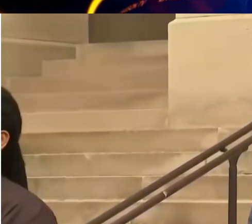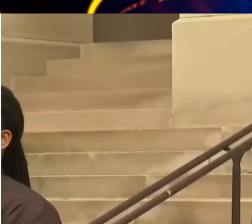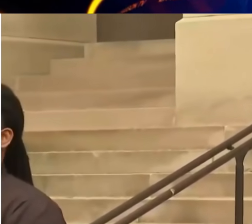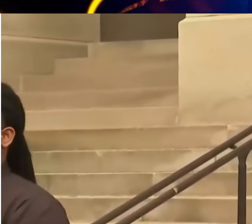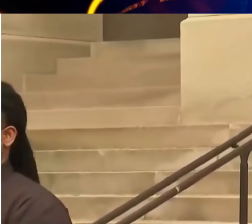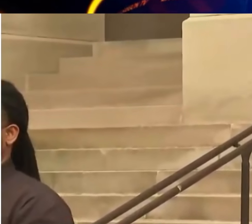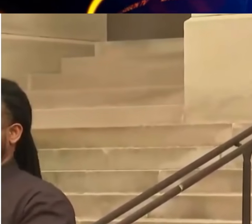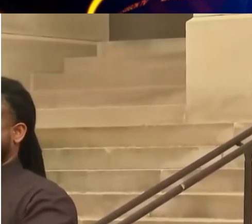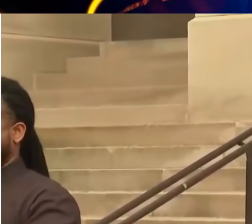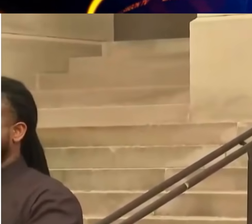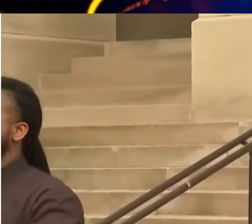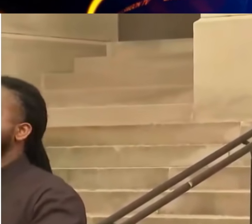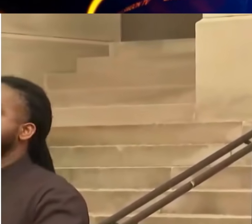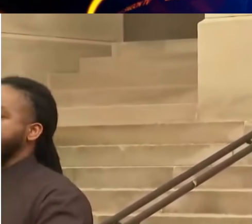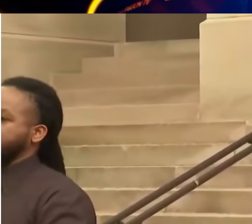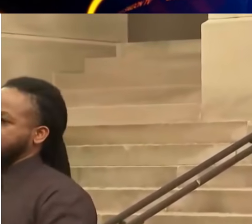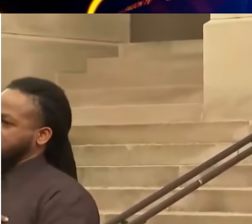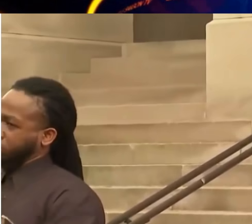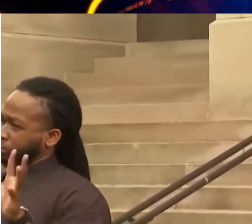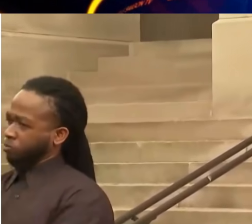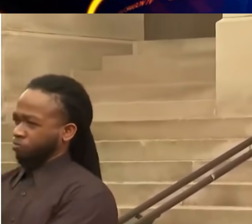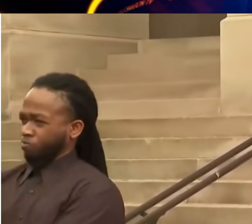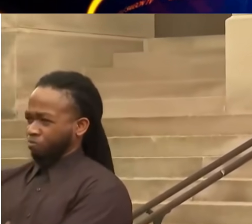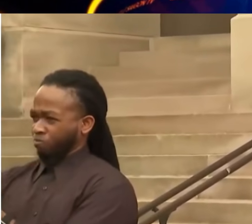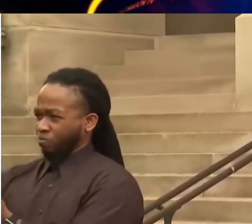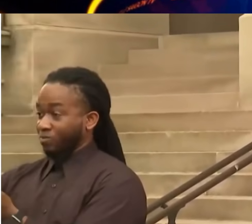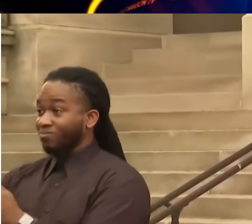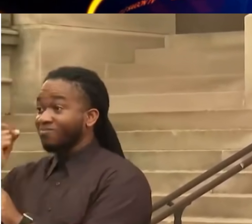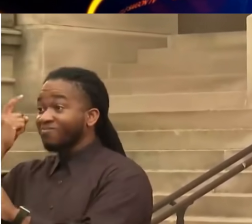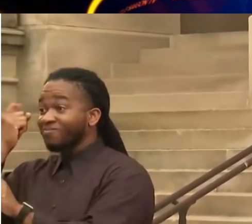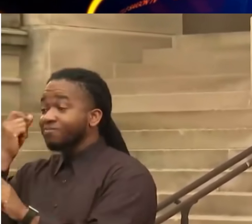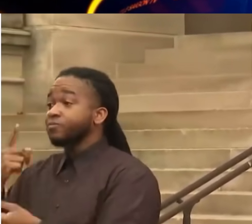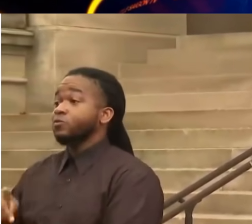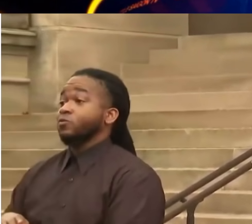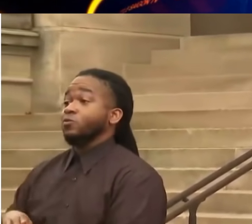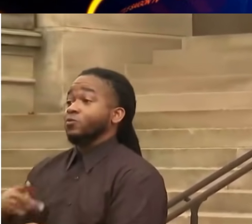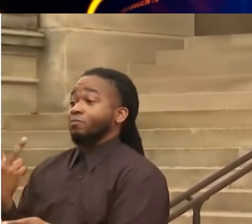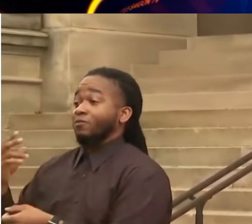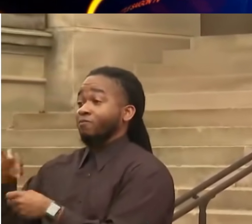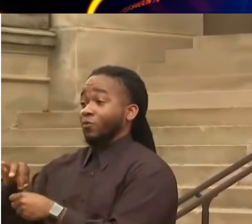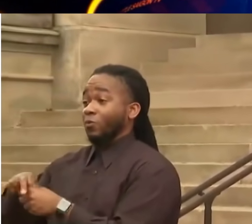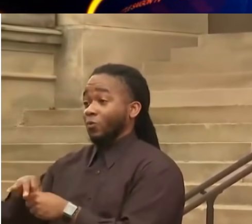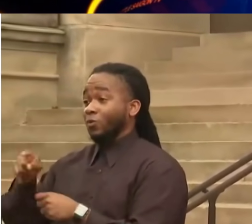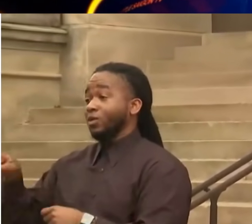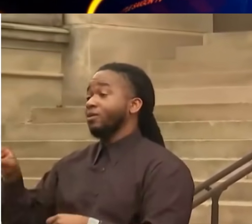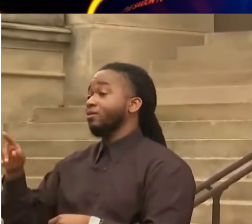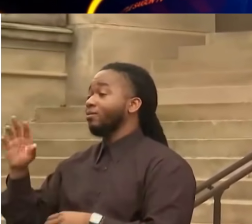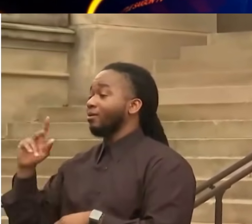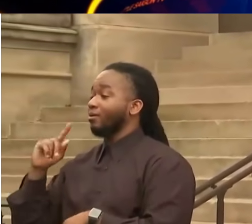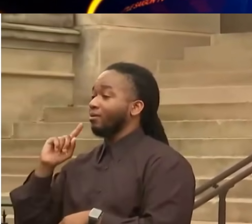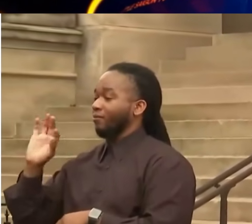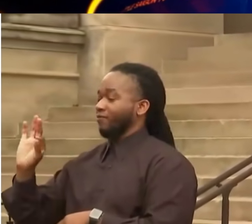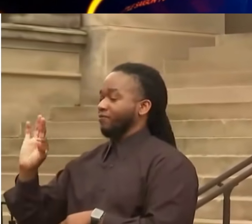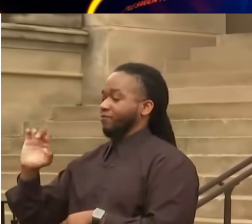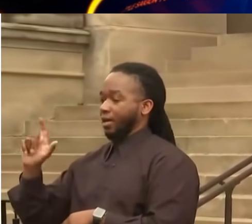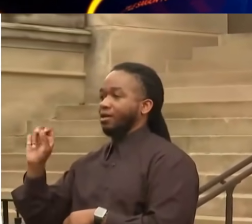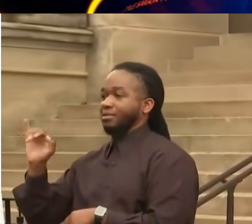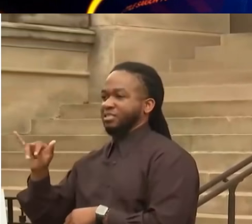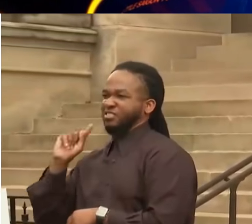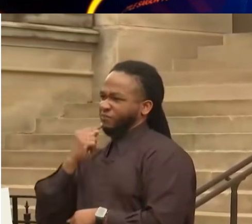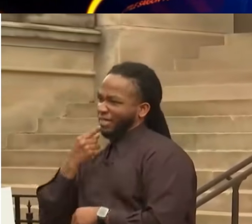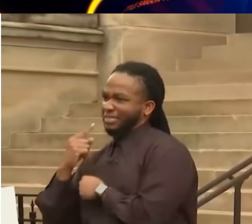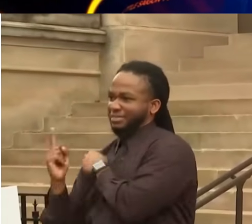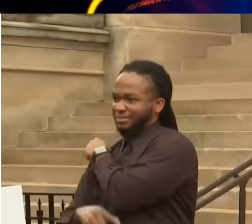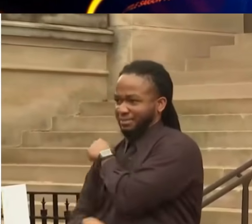sẽ tốn kém nhiều triệu Mỹ Kim cho tiểu bang trong cái thời điểm mà vấn đề ngân sách đang được eo hẹp. Thế nhưng ông nói